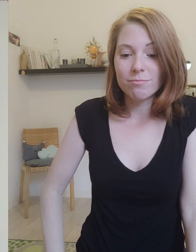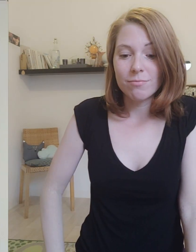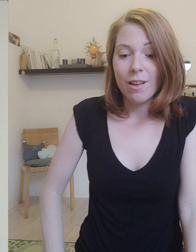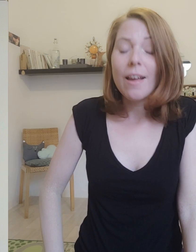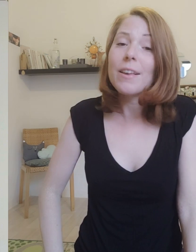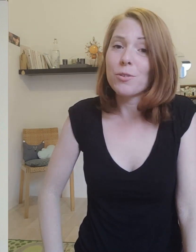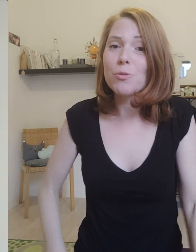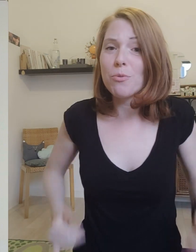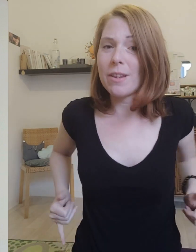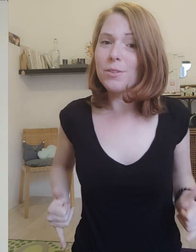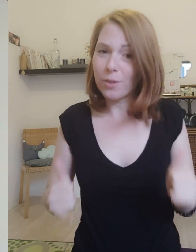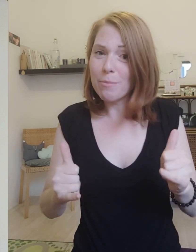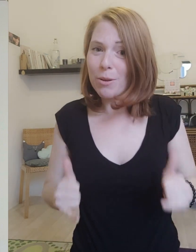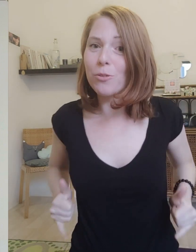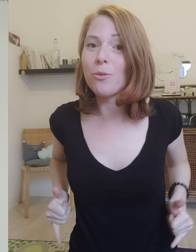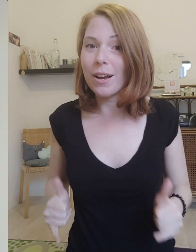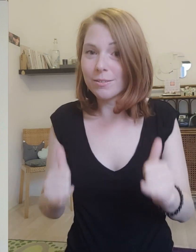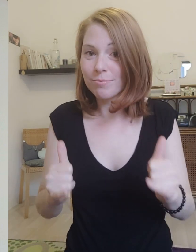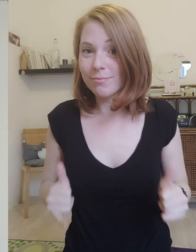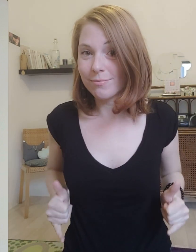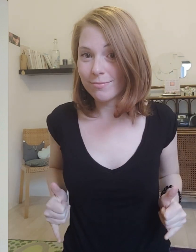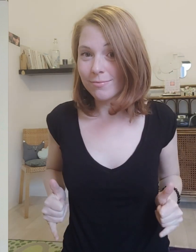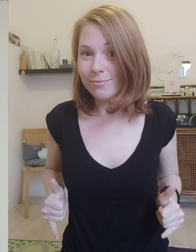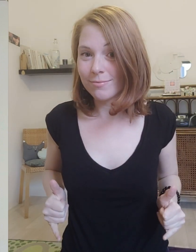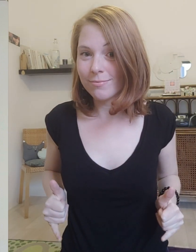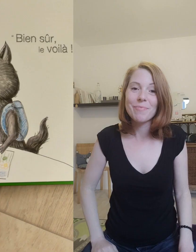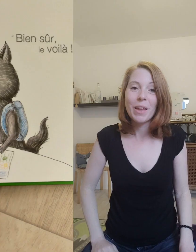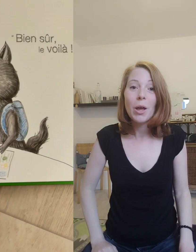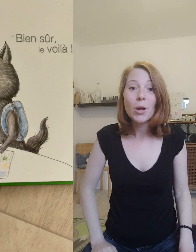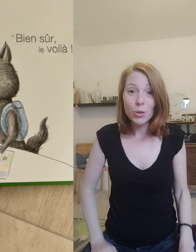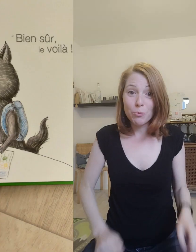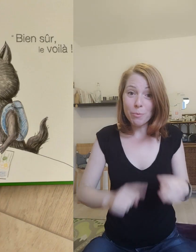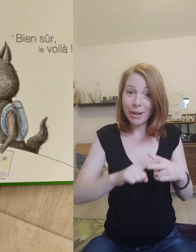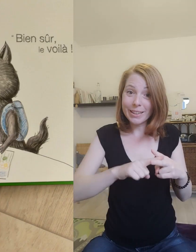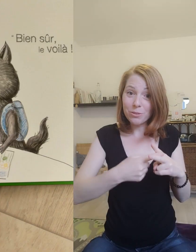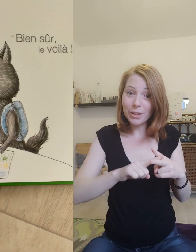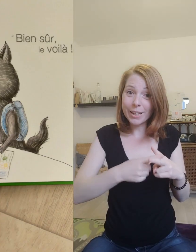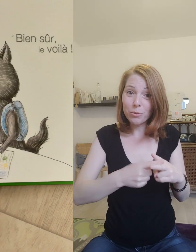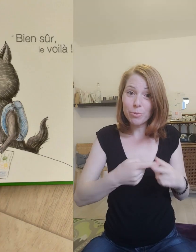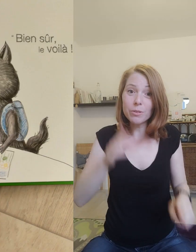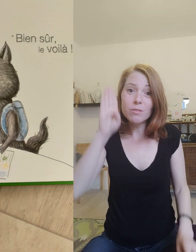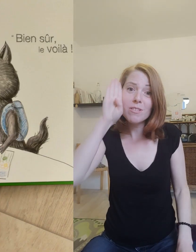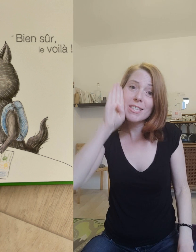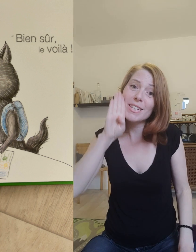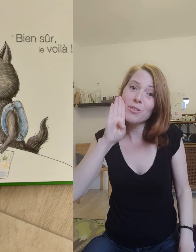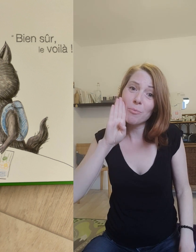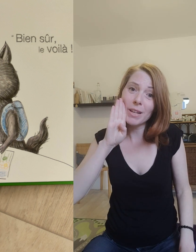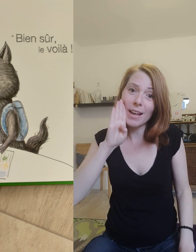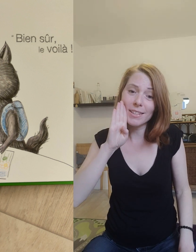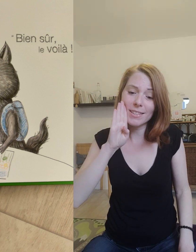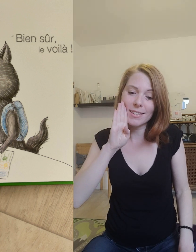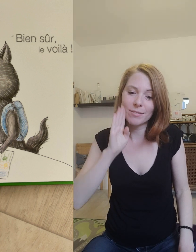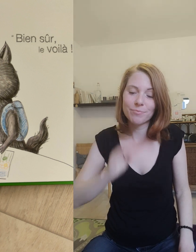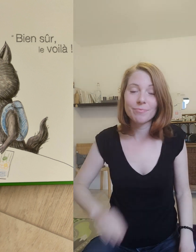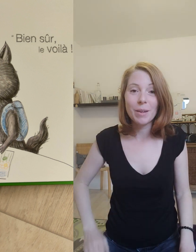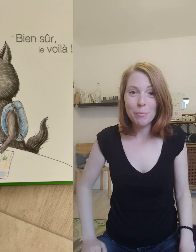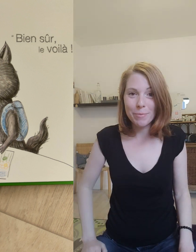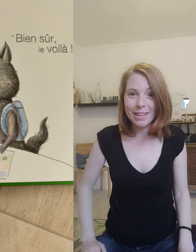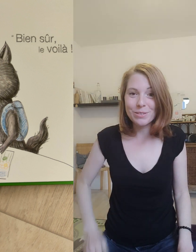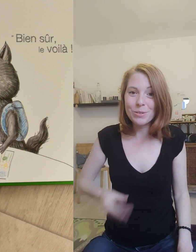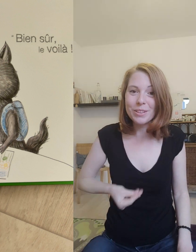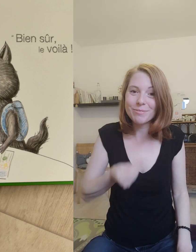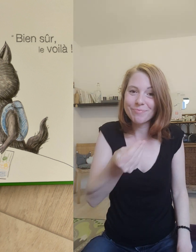Alice, est-ce que je peux aller sur la balançoire? Tu peux me prêter ton crayon bleu, s'il te plaît, Alice?